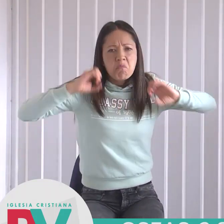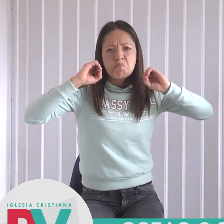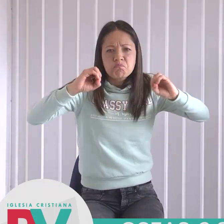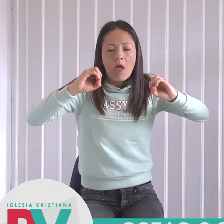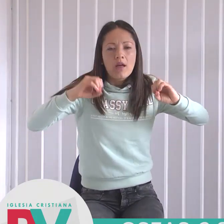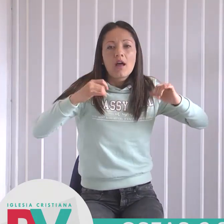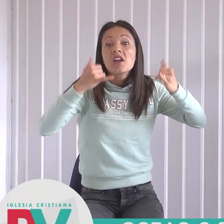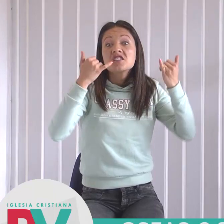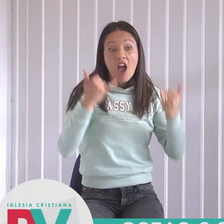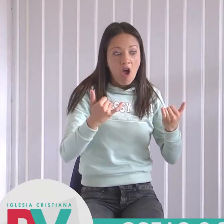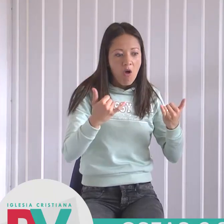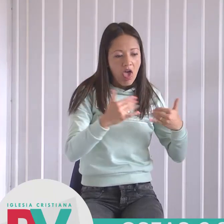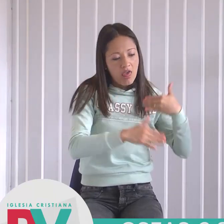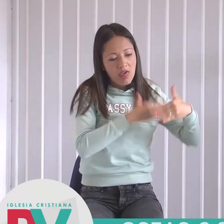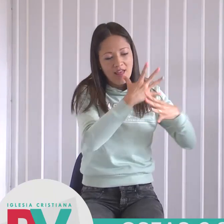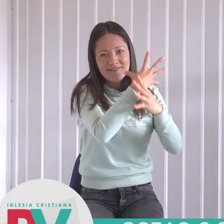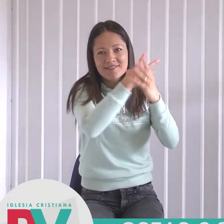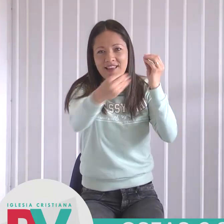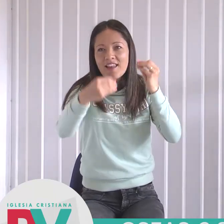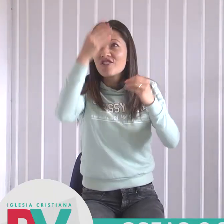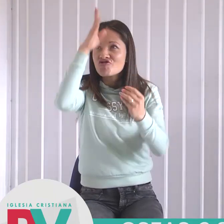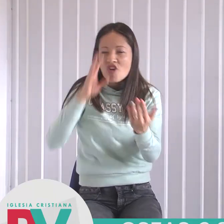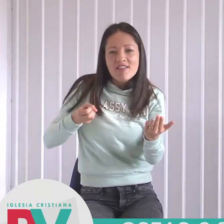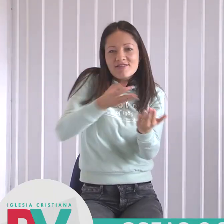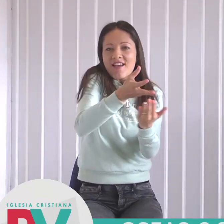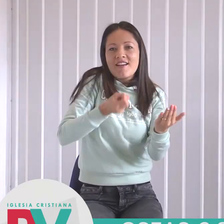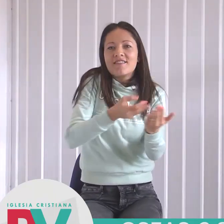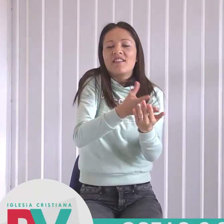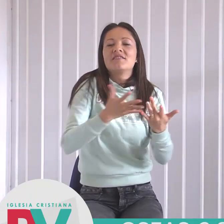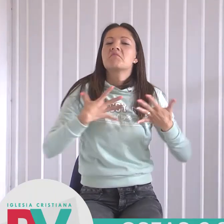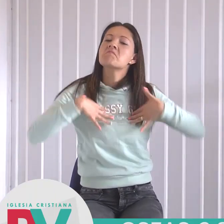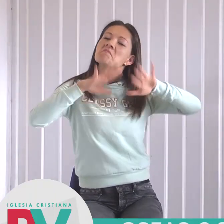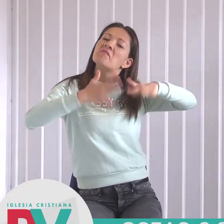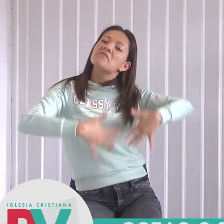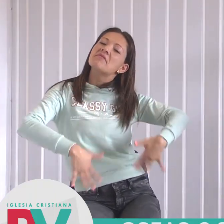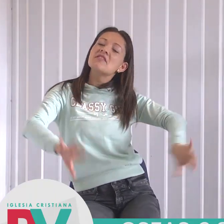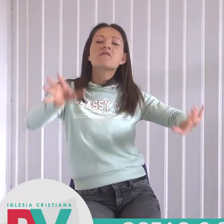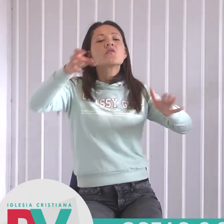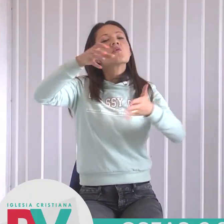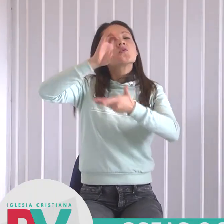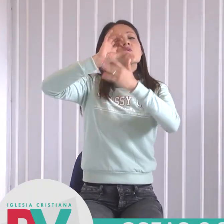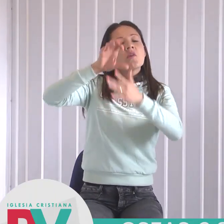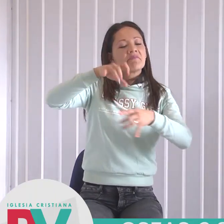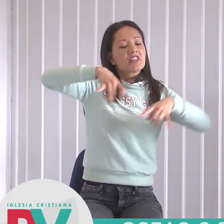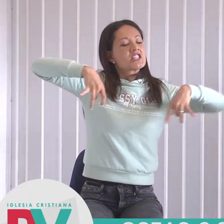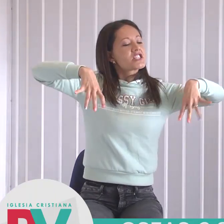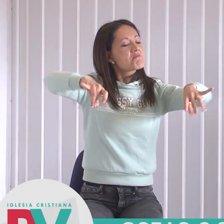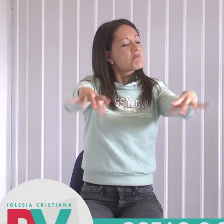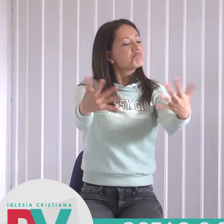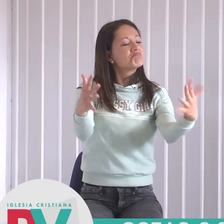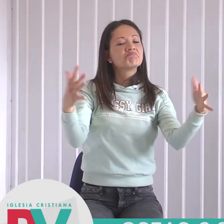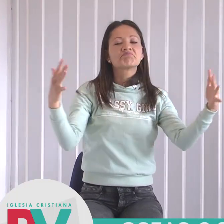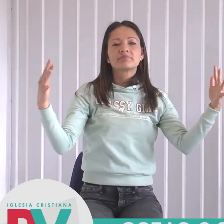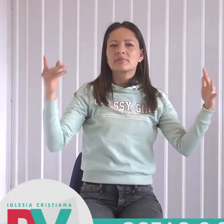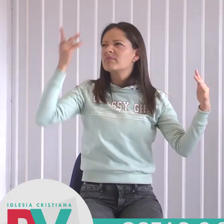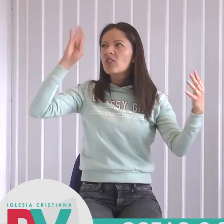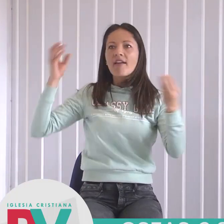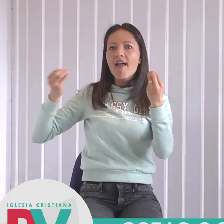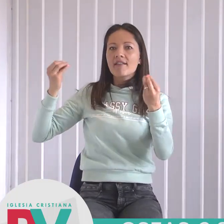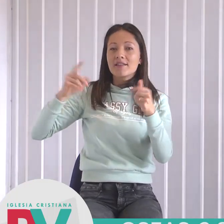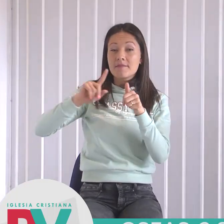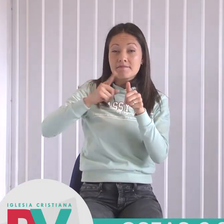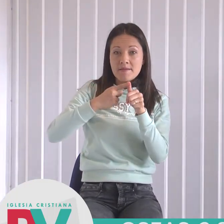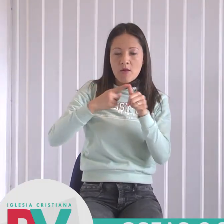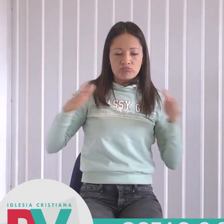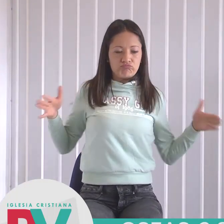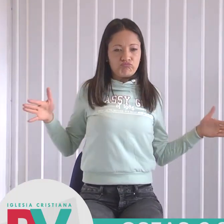Israel? Tiene lino, tiene lana, tiene bebida, tiene los cultivos, pero Dios, ¿qué va a hacer? Lo primero,